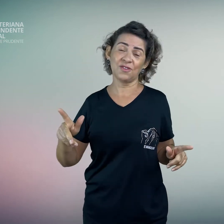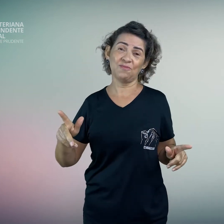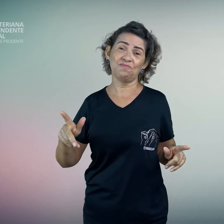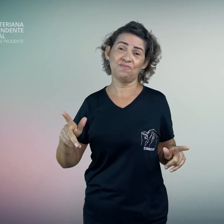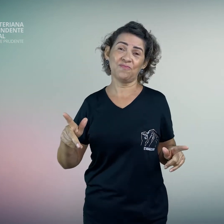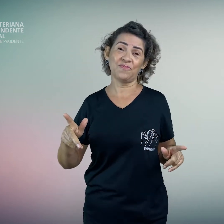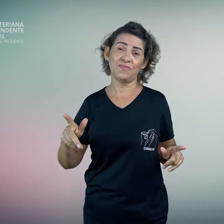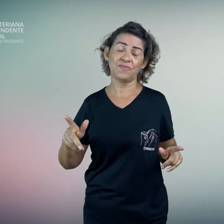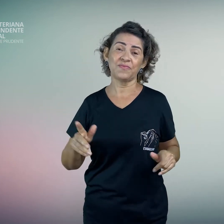vida.